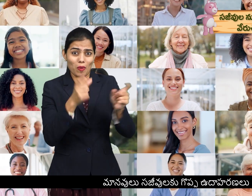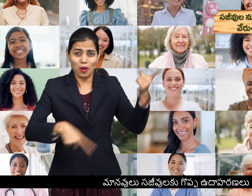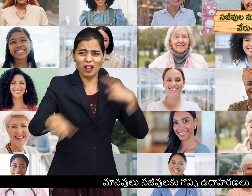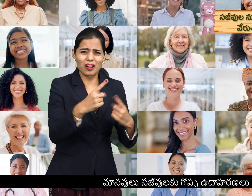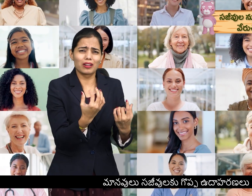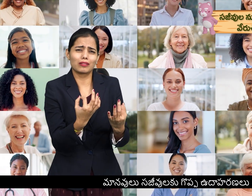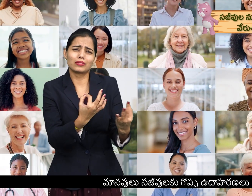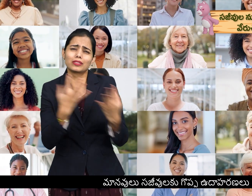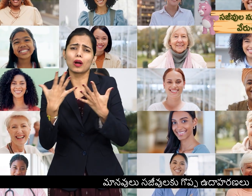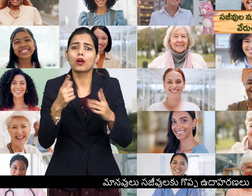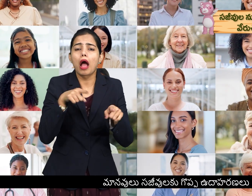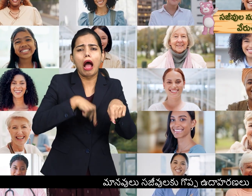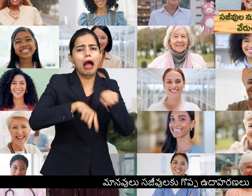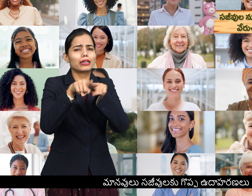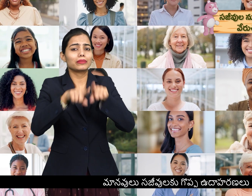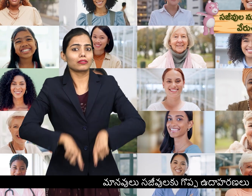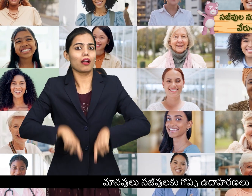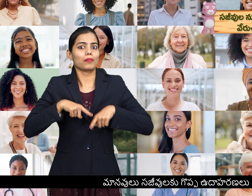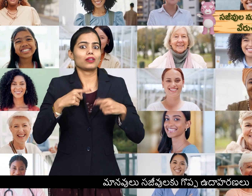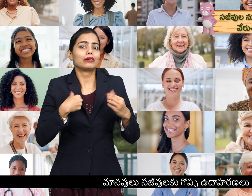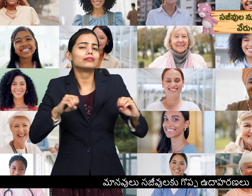మానవులు సజీవులకు గొప్ప ఉదాహరణలు.